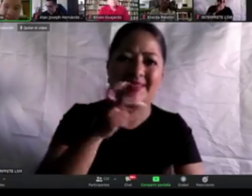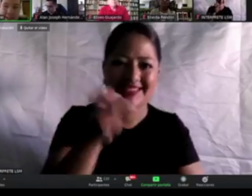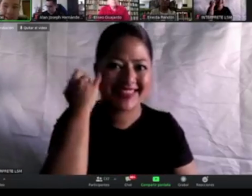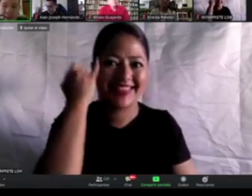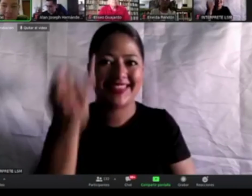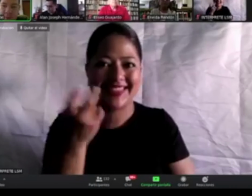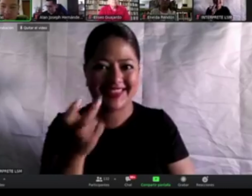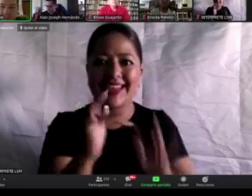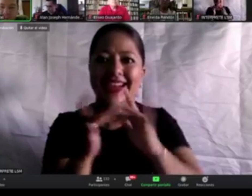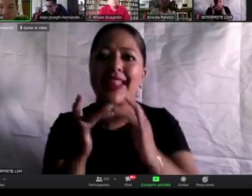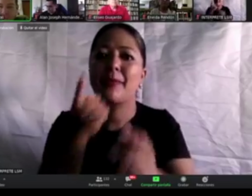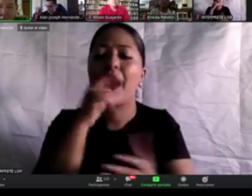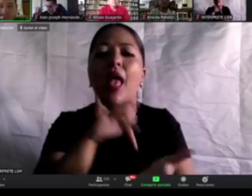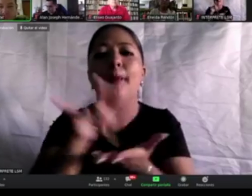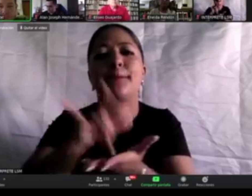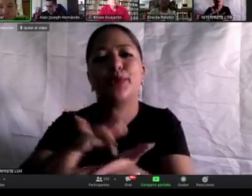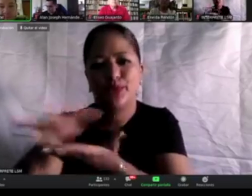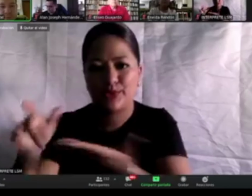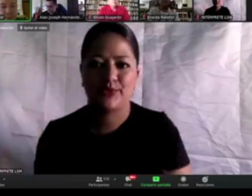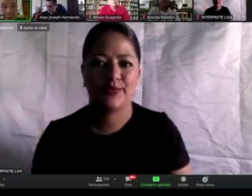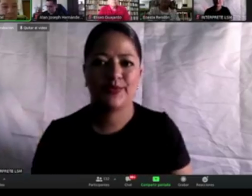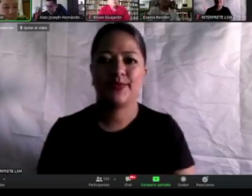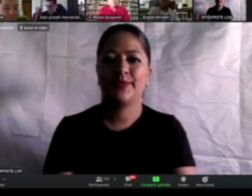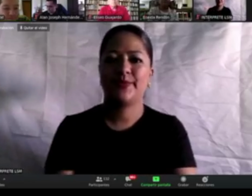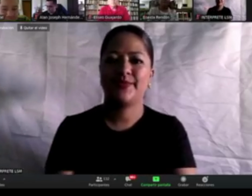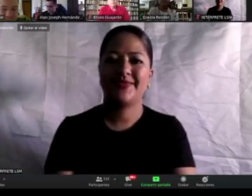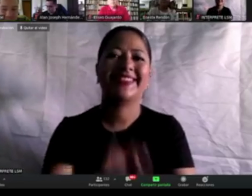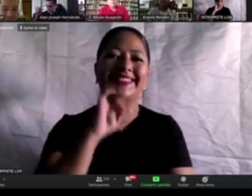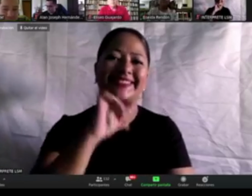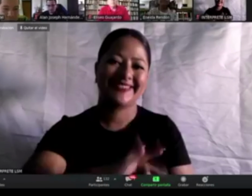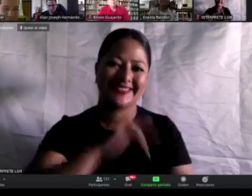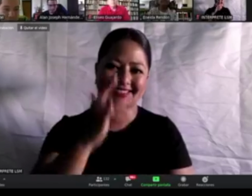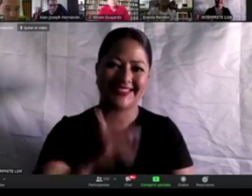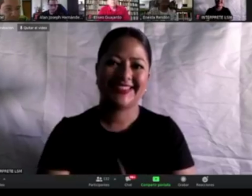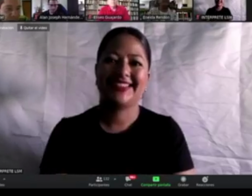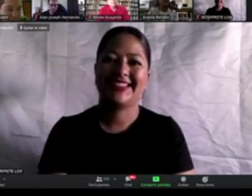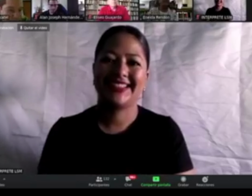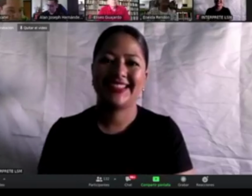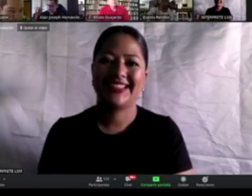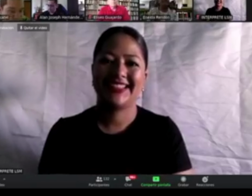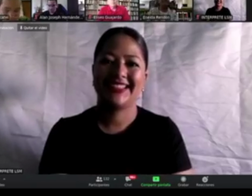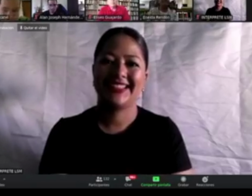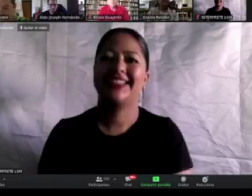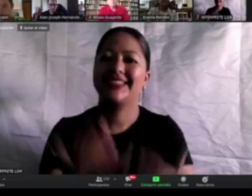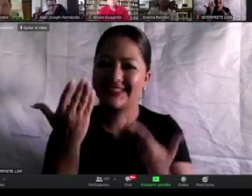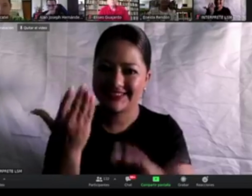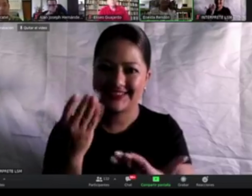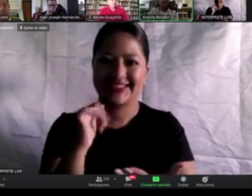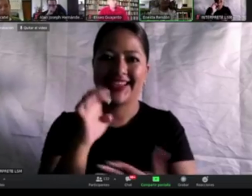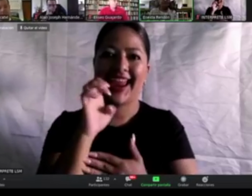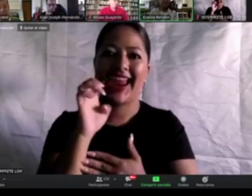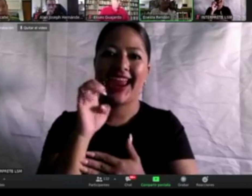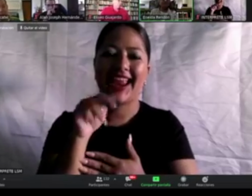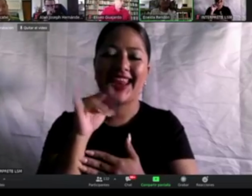generar estas redes de apoyo sí gracias pues me he hablado sí Neila sí